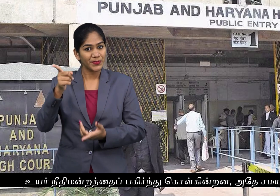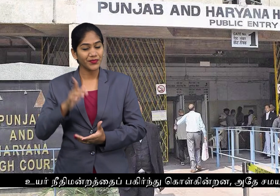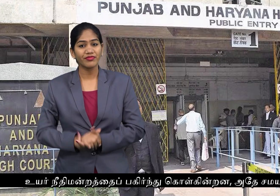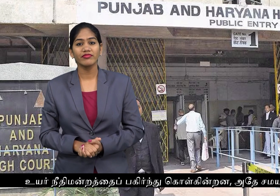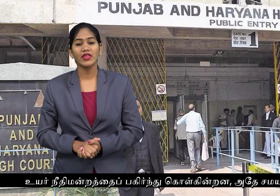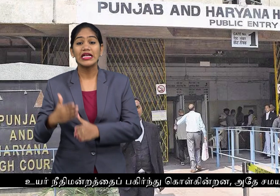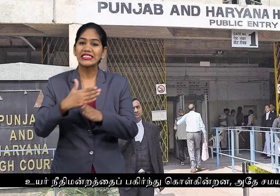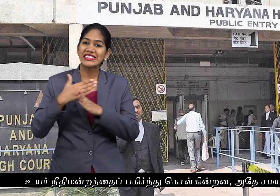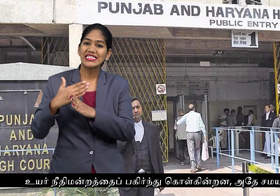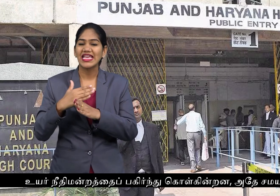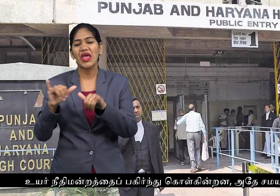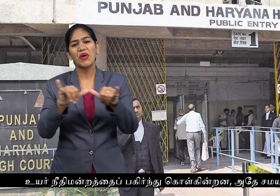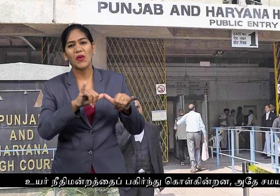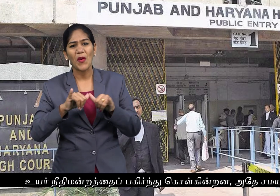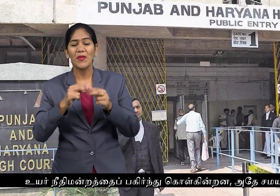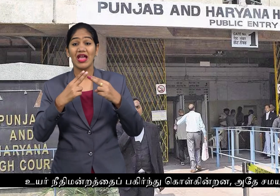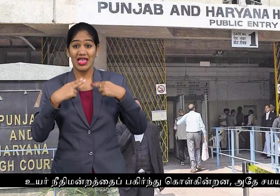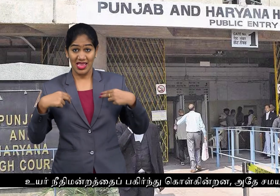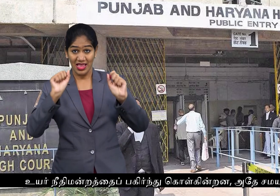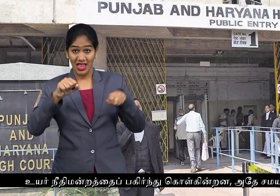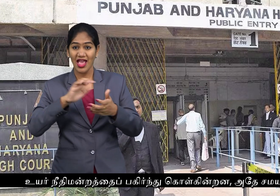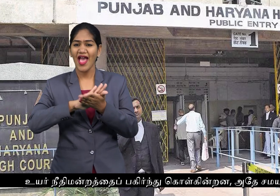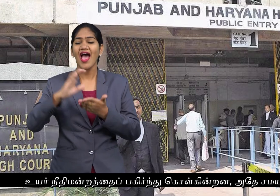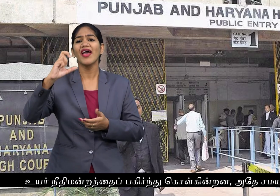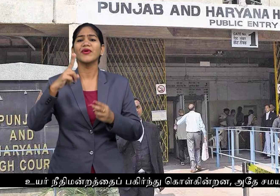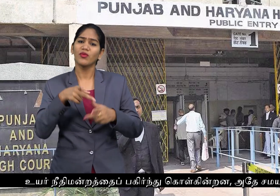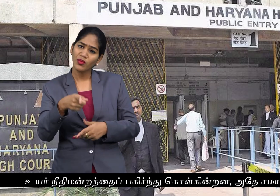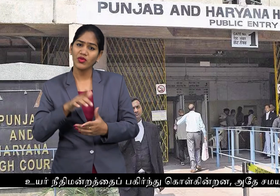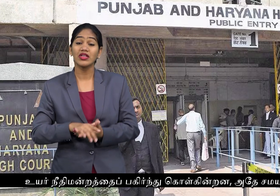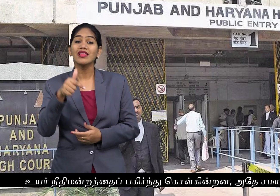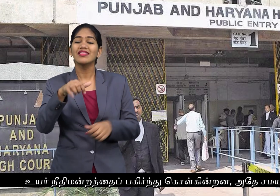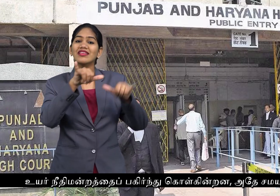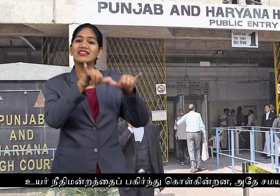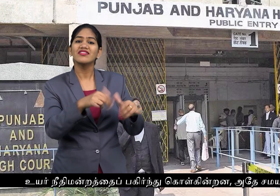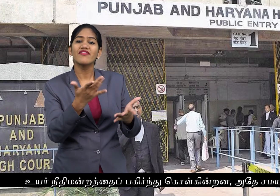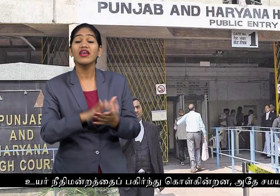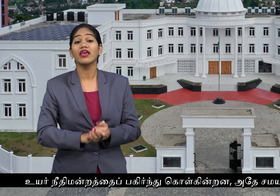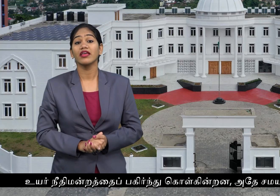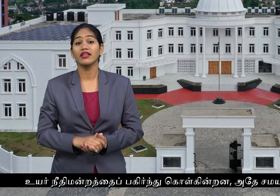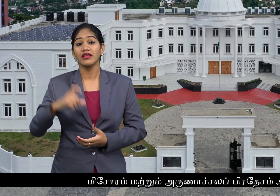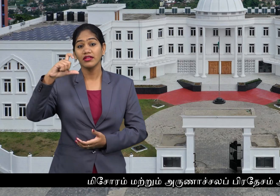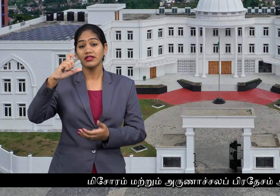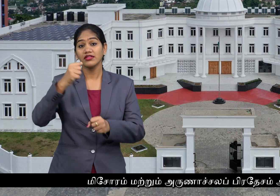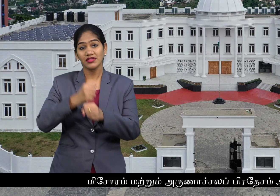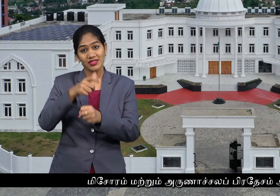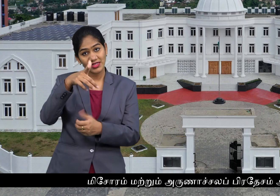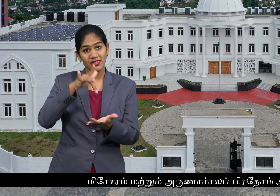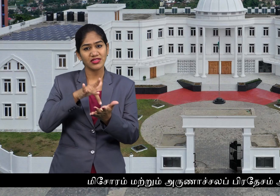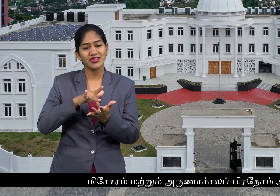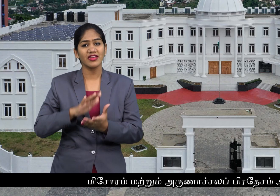பொதுவான உயர்நீதிமன்றத்தை பகிர்ந்து கொள்கின்றன. அதே சமயம், அசாம், நாகாலாந்து,